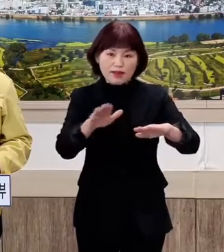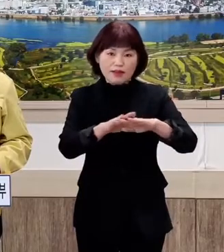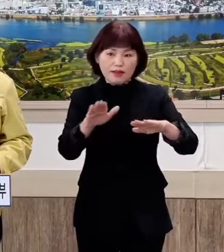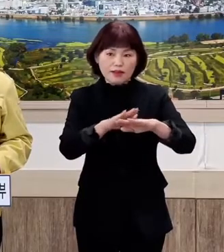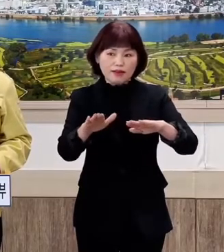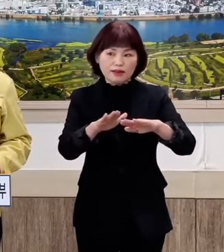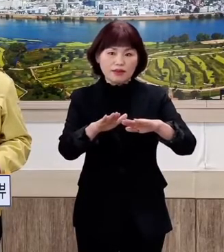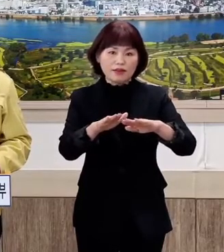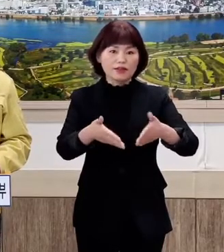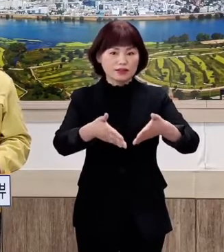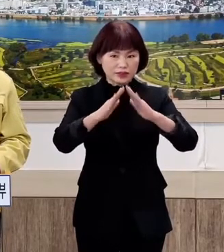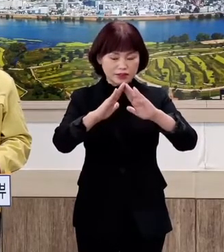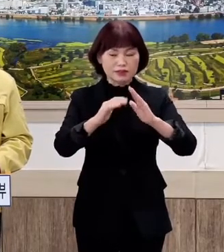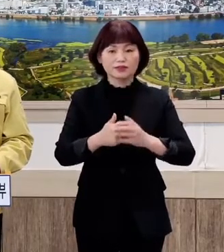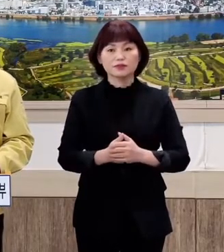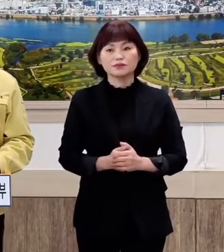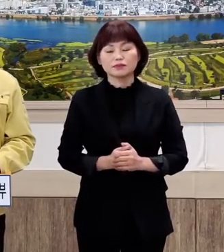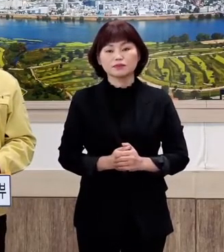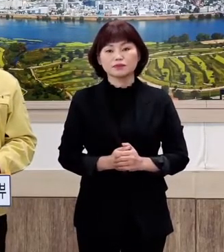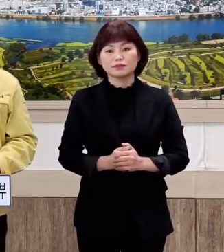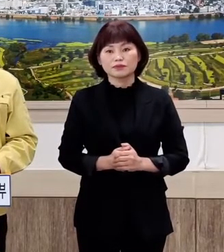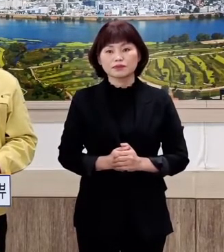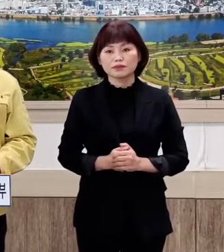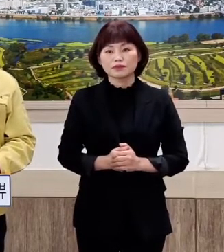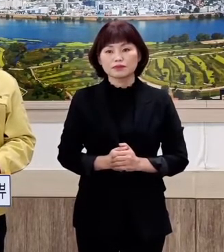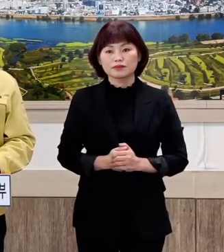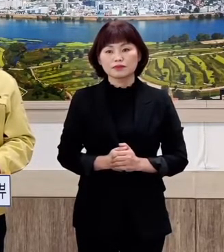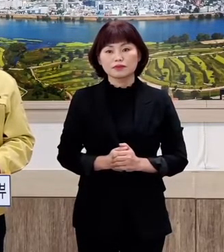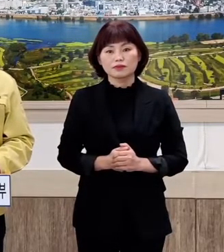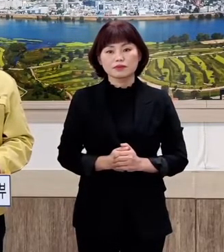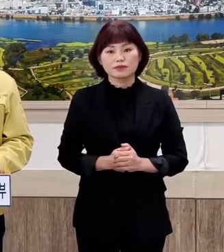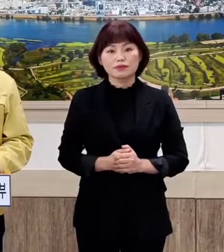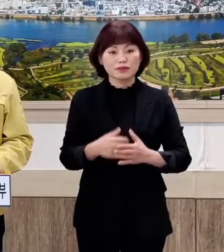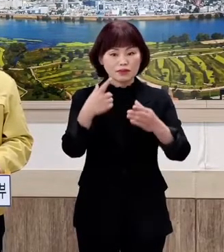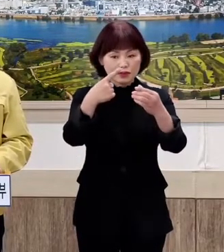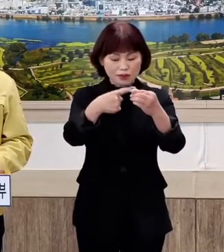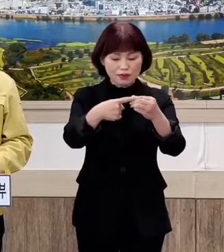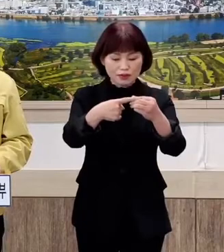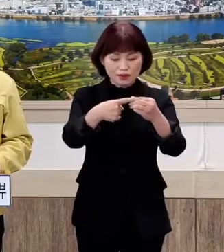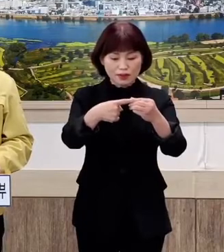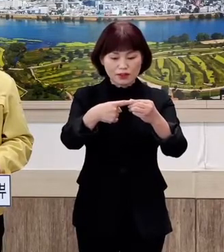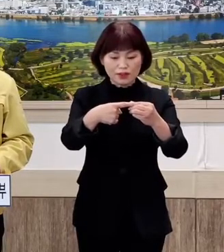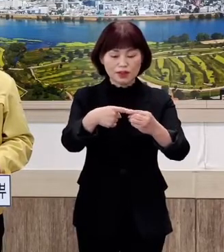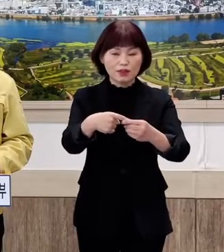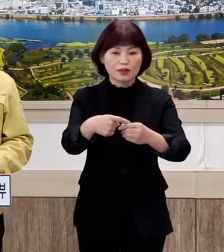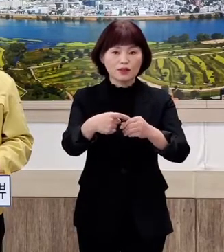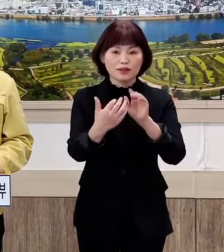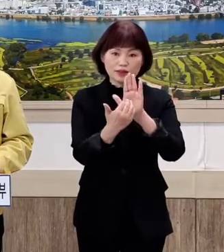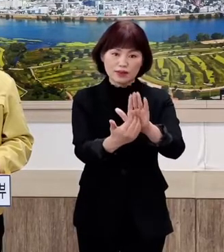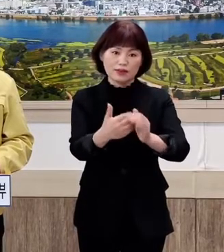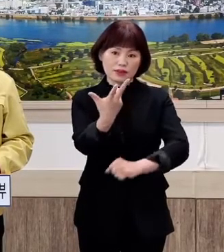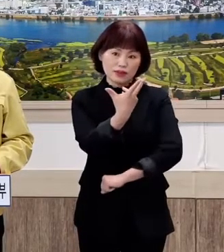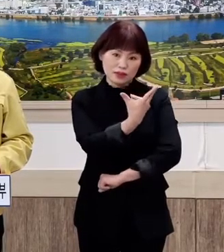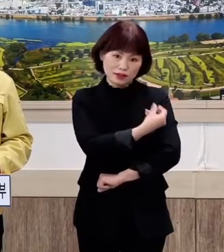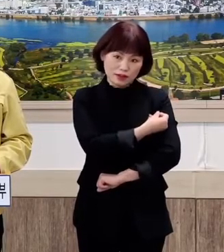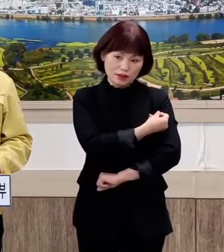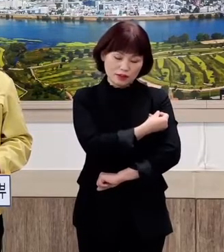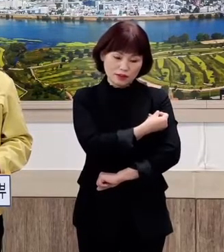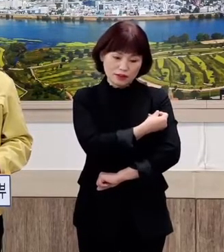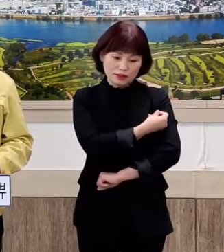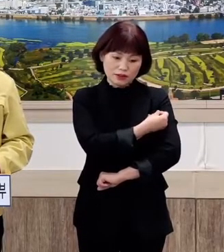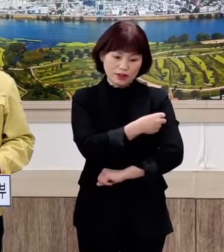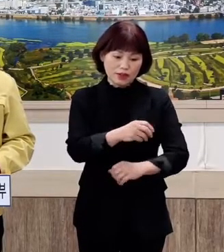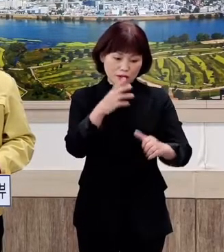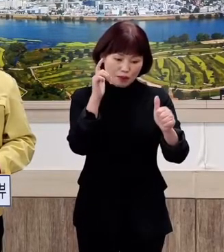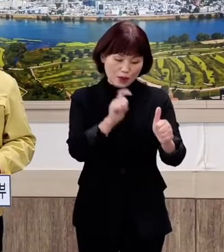사항이 변경되게 됩니다. 먼저 백신 접종 완료자의 경우 확진 시 격리